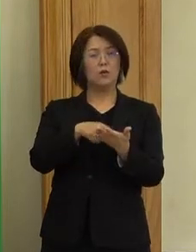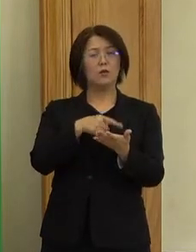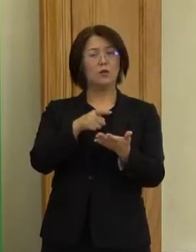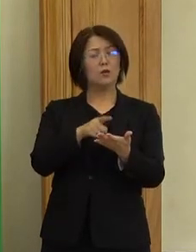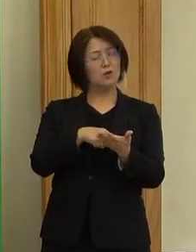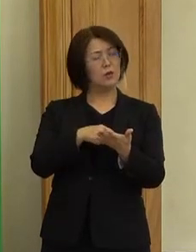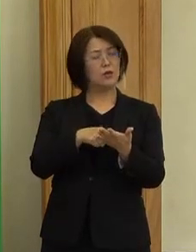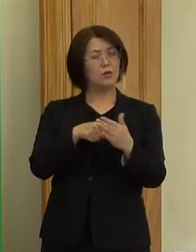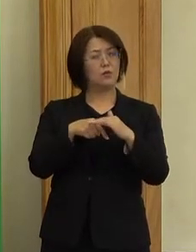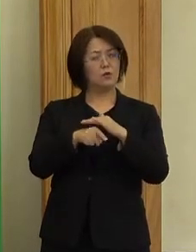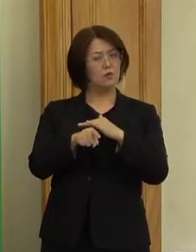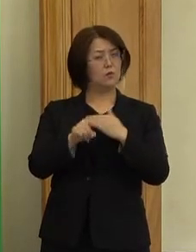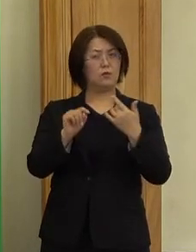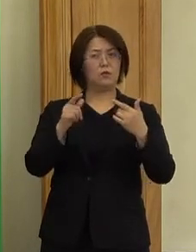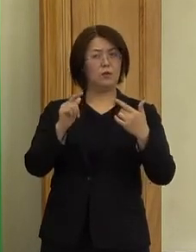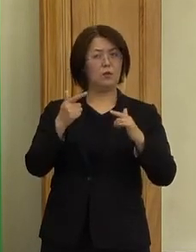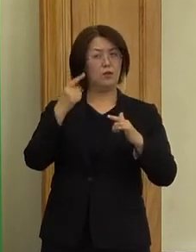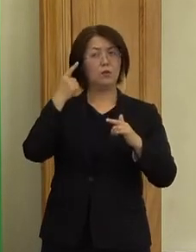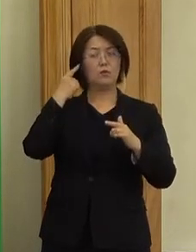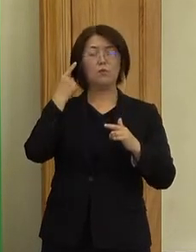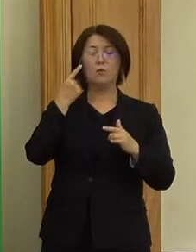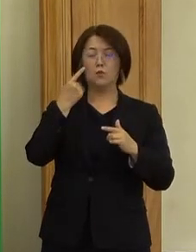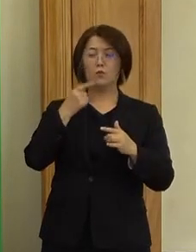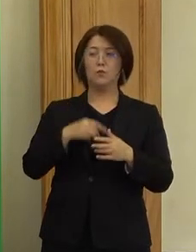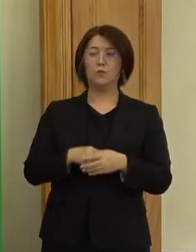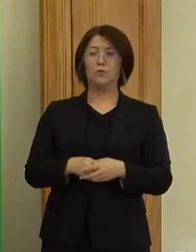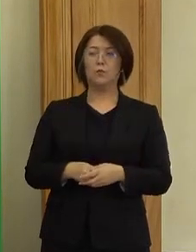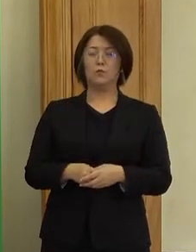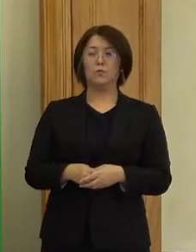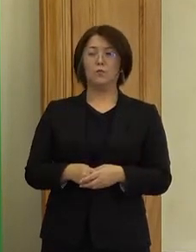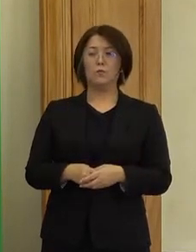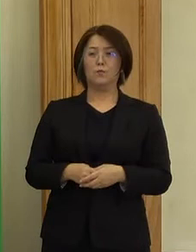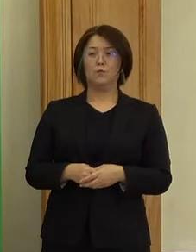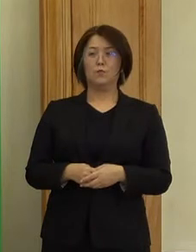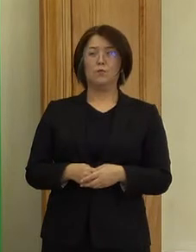ているということではないとは思います。